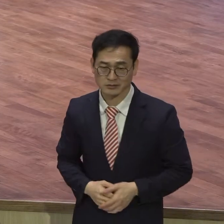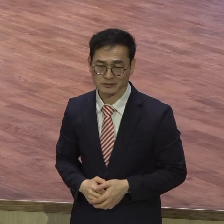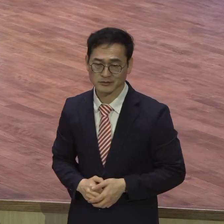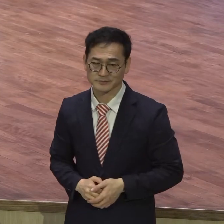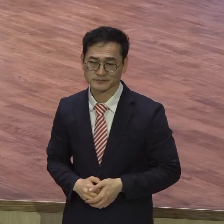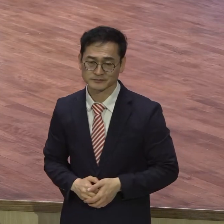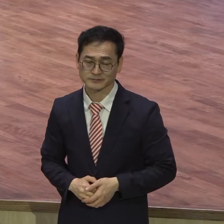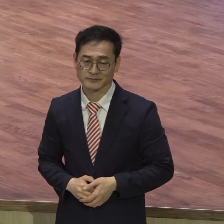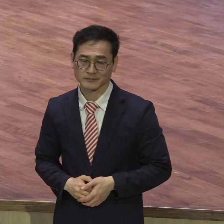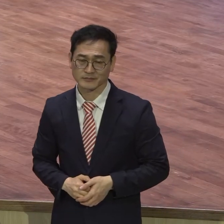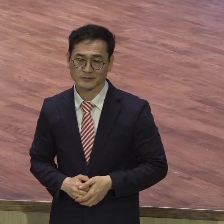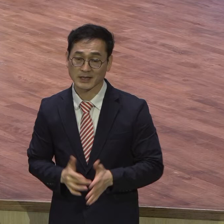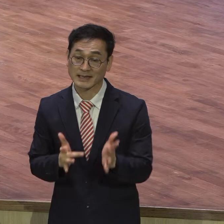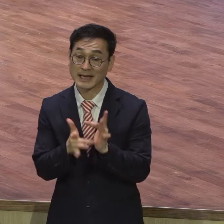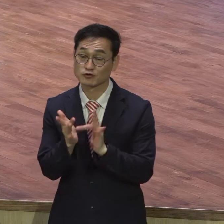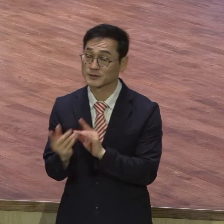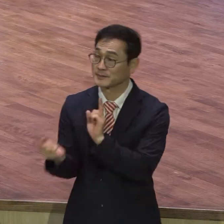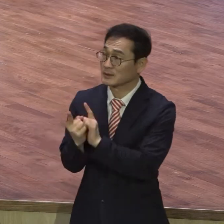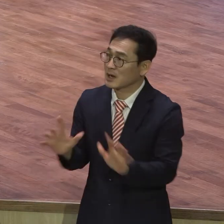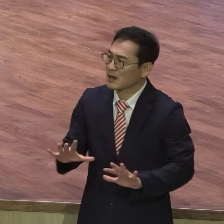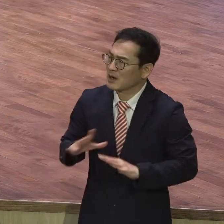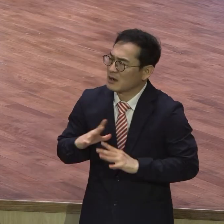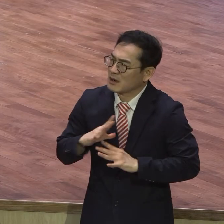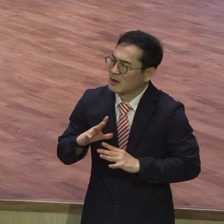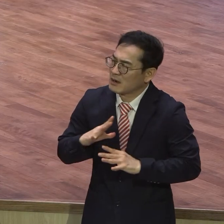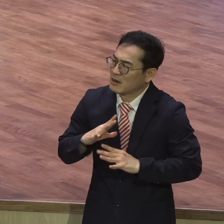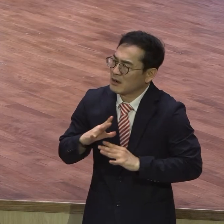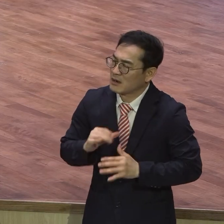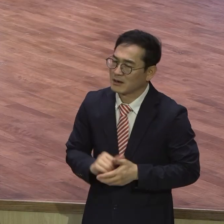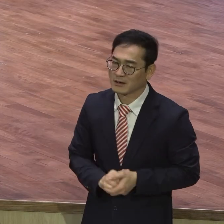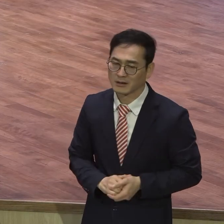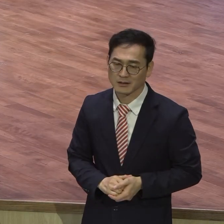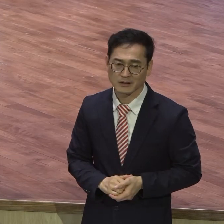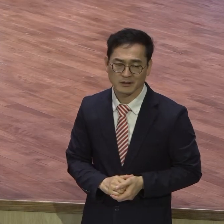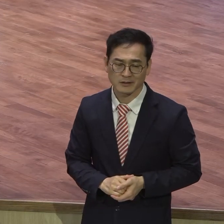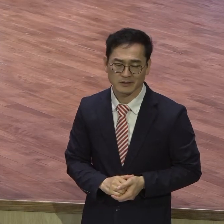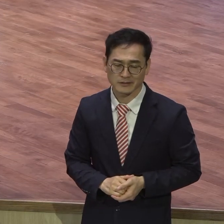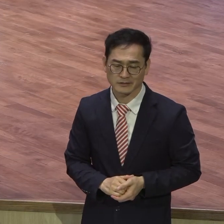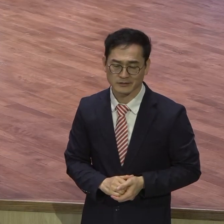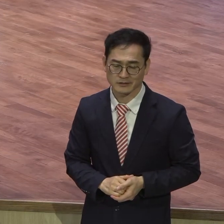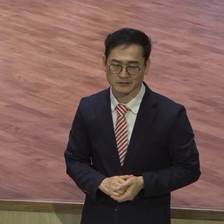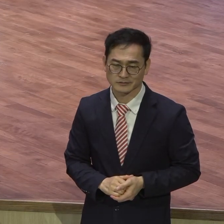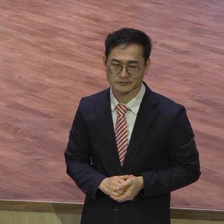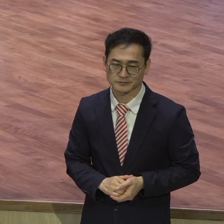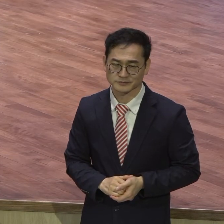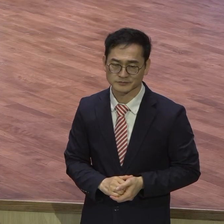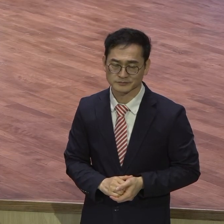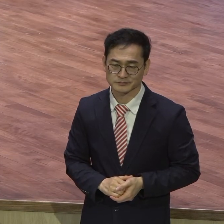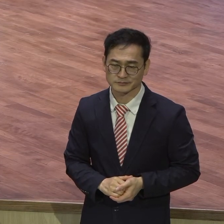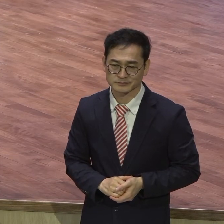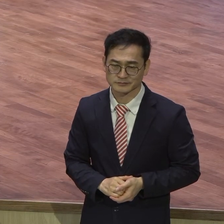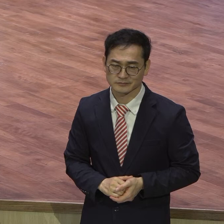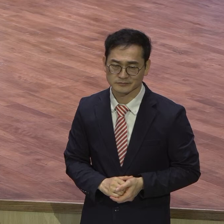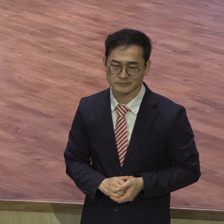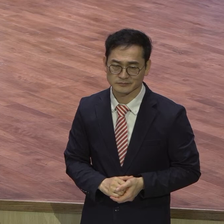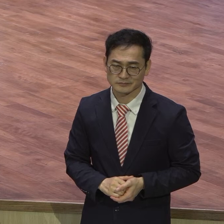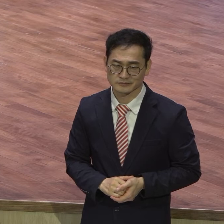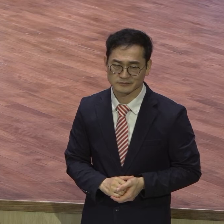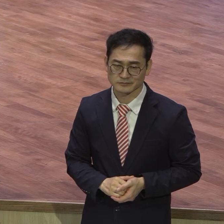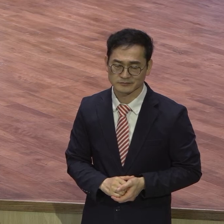예수님을 만나자마자 귀신들인 자들이 어떻게 될 것인지 딱 알고 있었어요 아